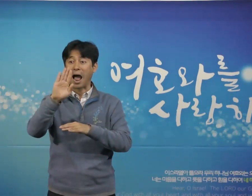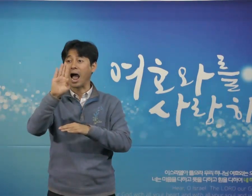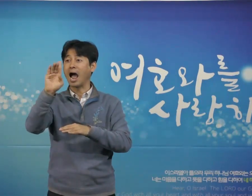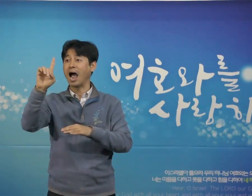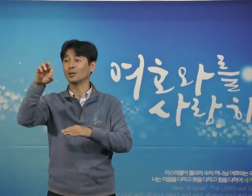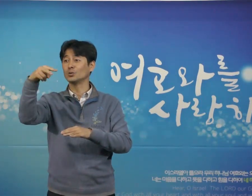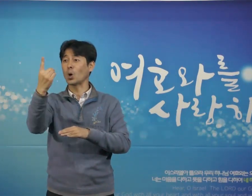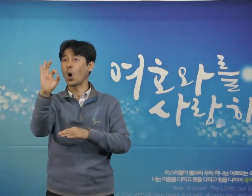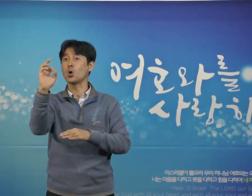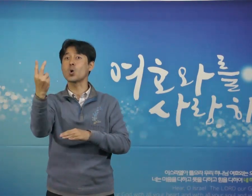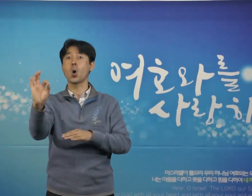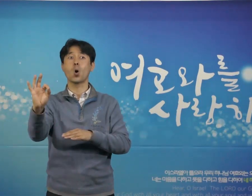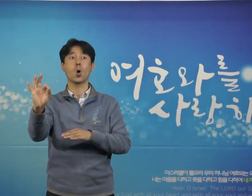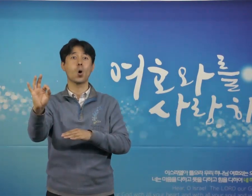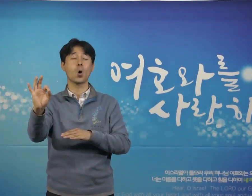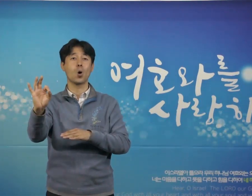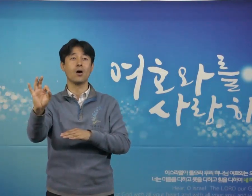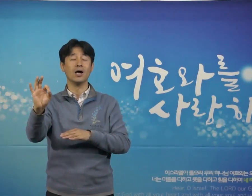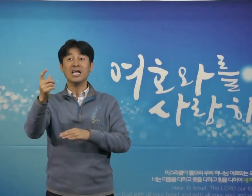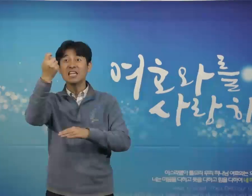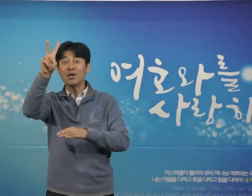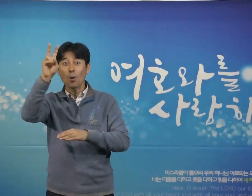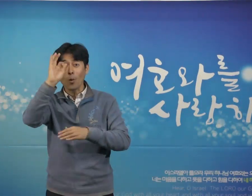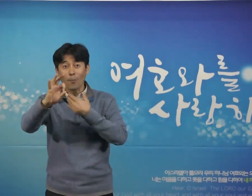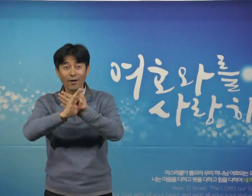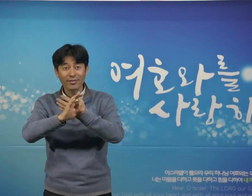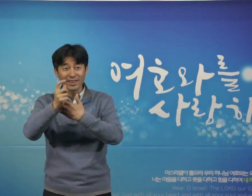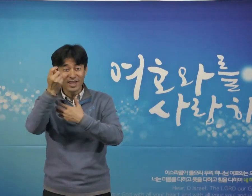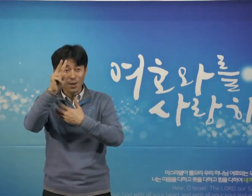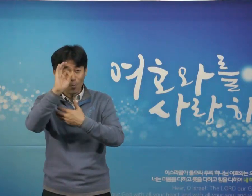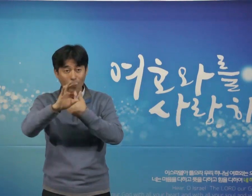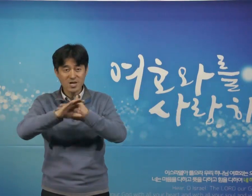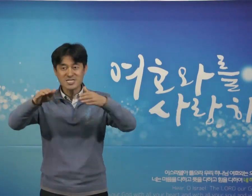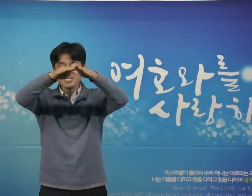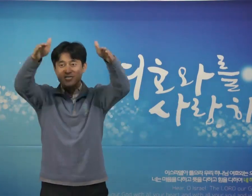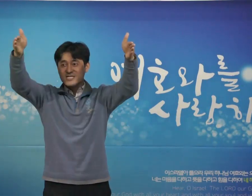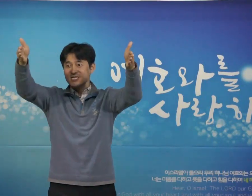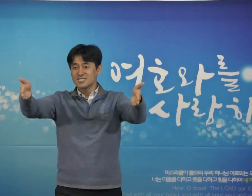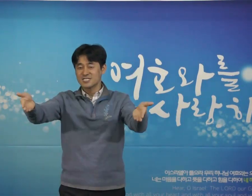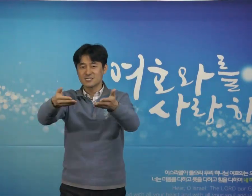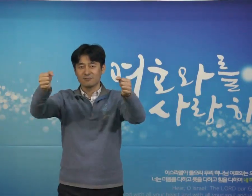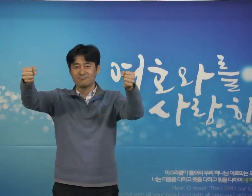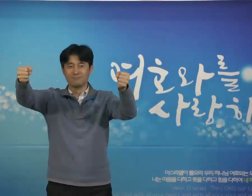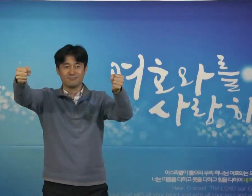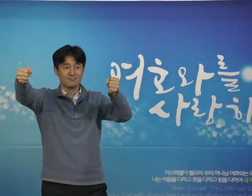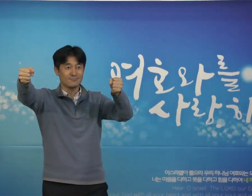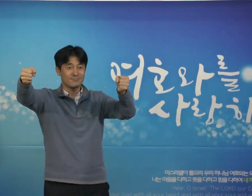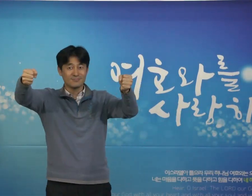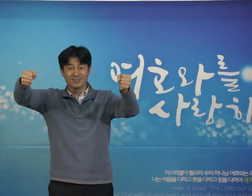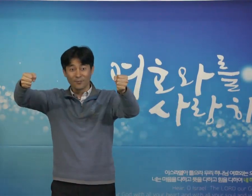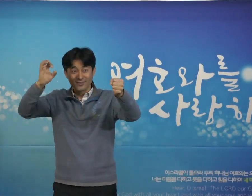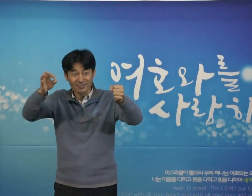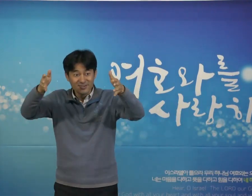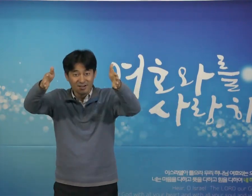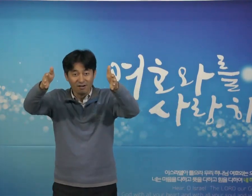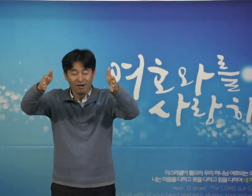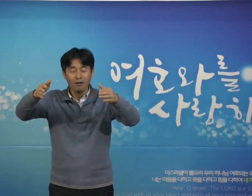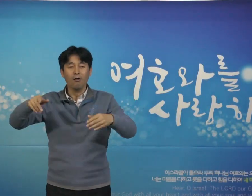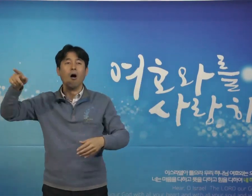할 때 방송용 우리가 텔레비전 보면 크게 이렇게